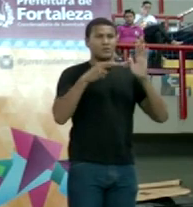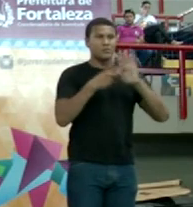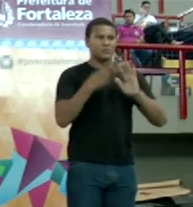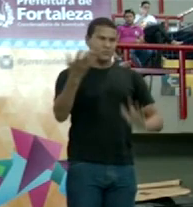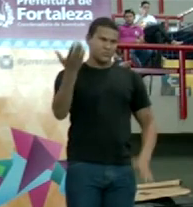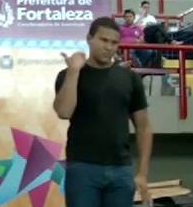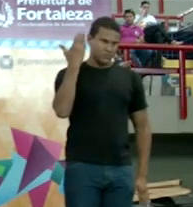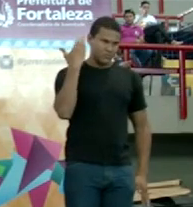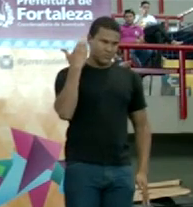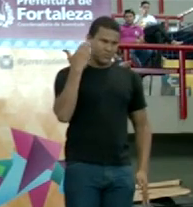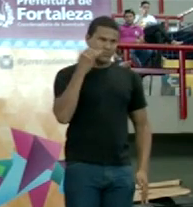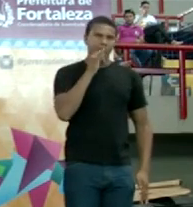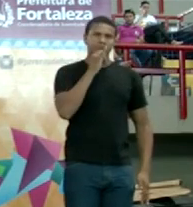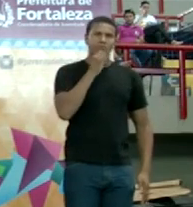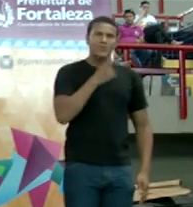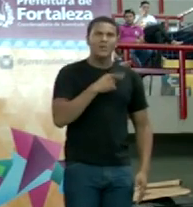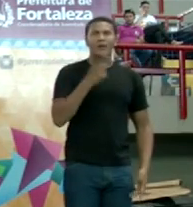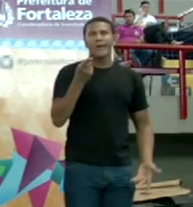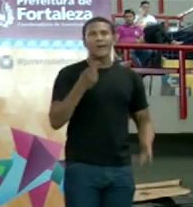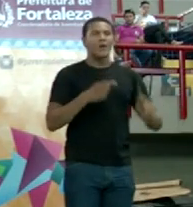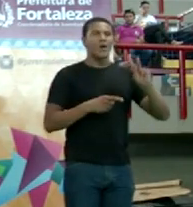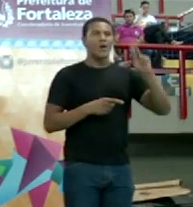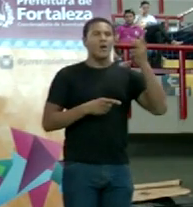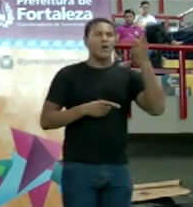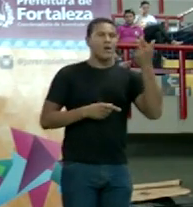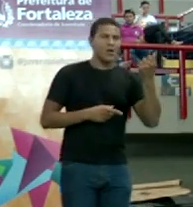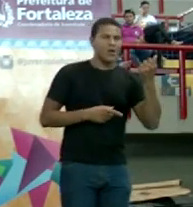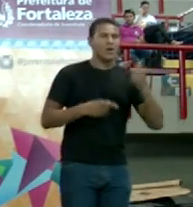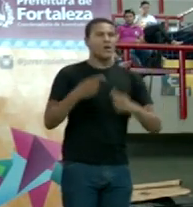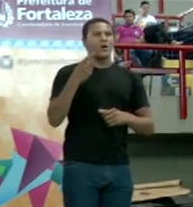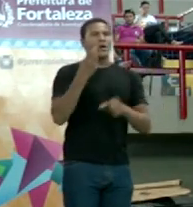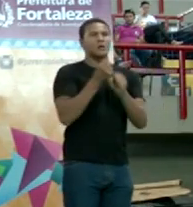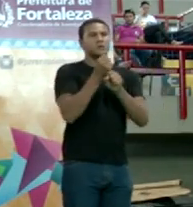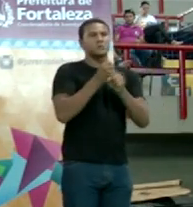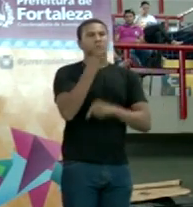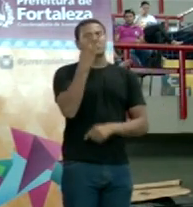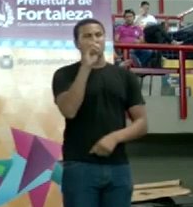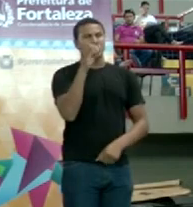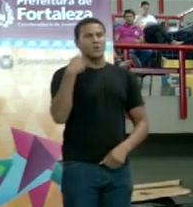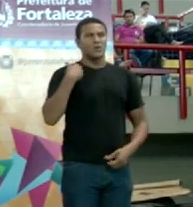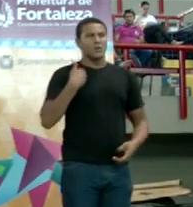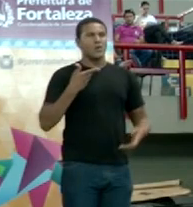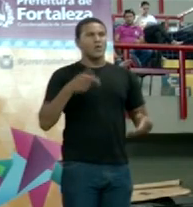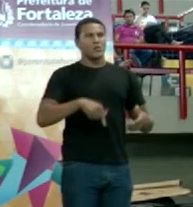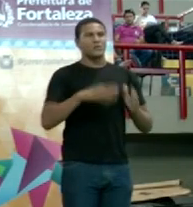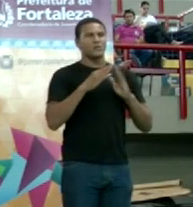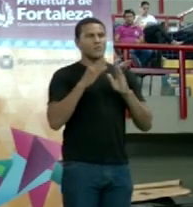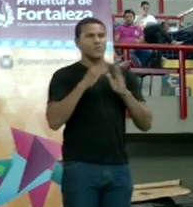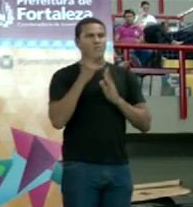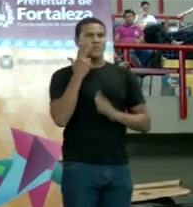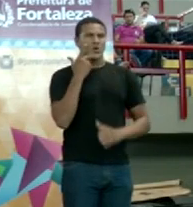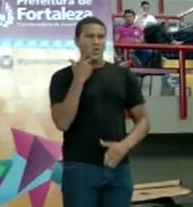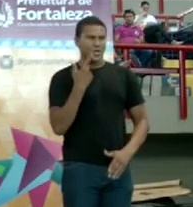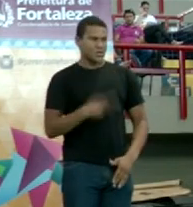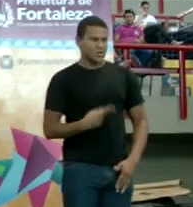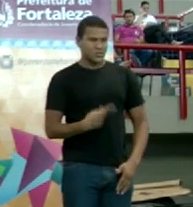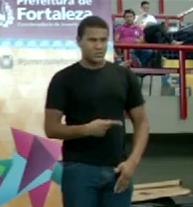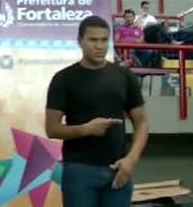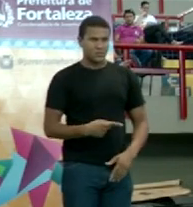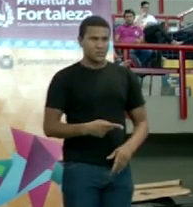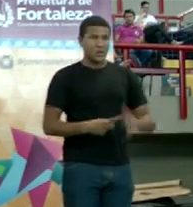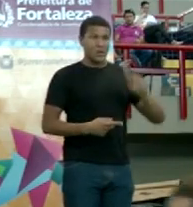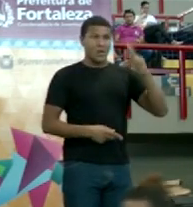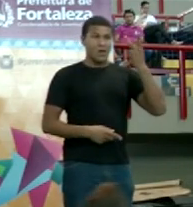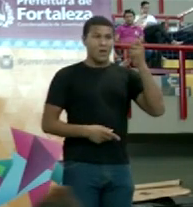há 30 anos moro em Fortaleza. Há 20 dias estive nesse auditório.